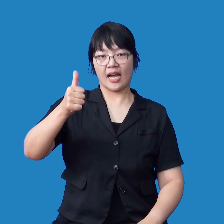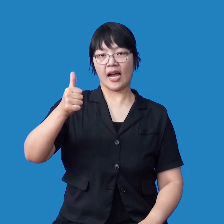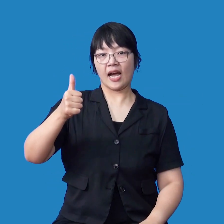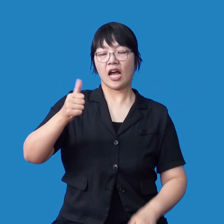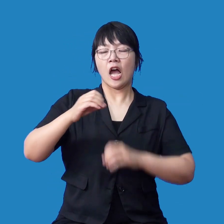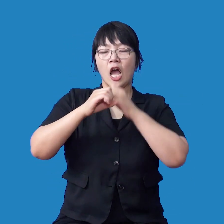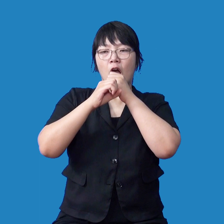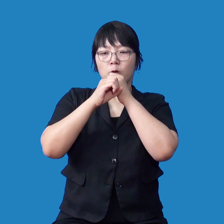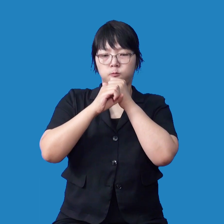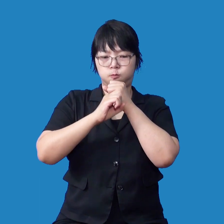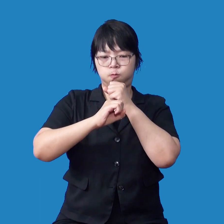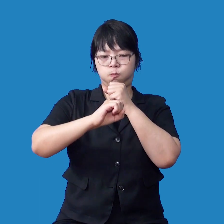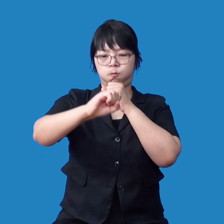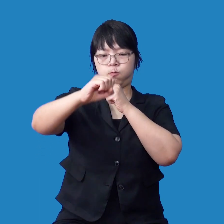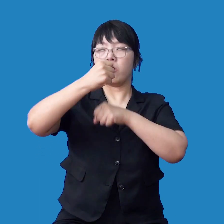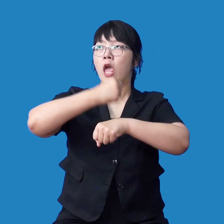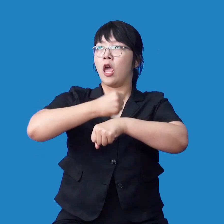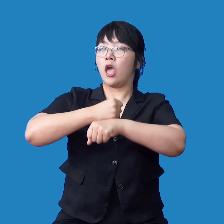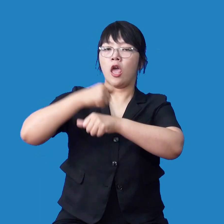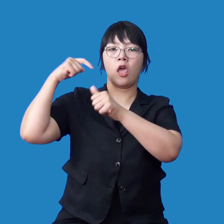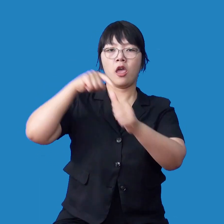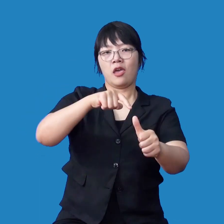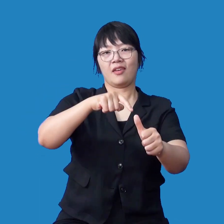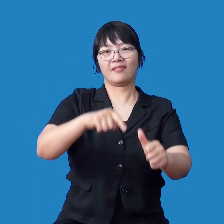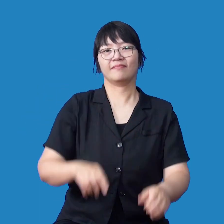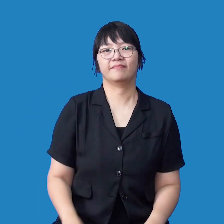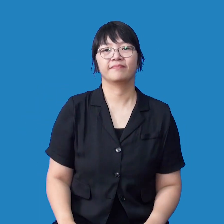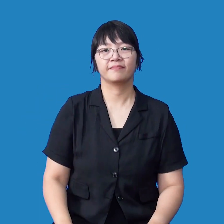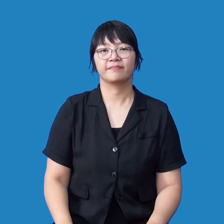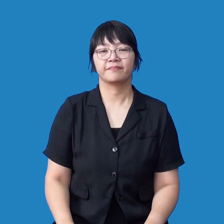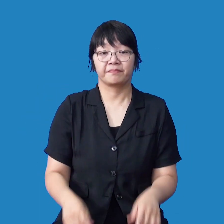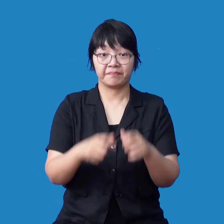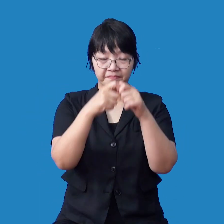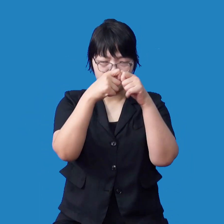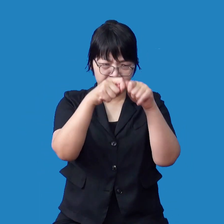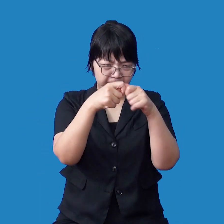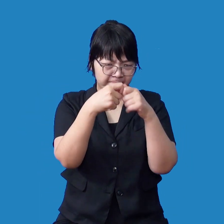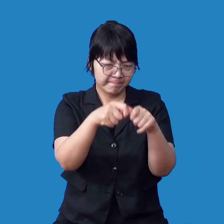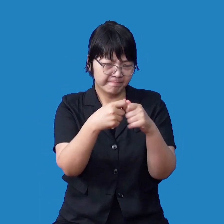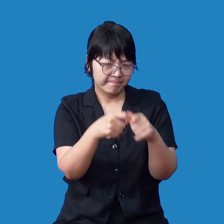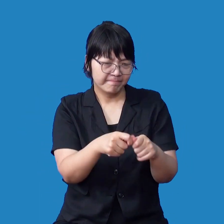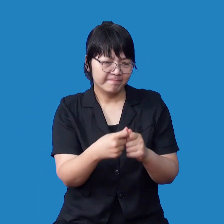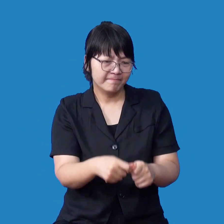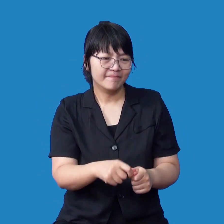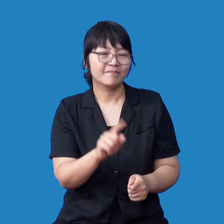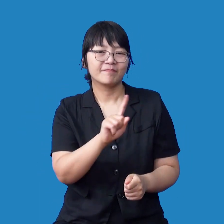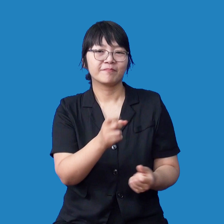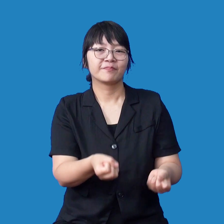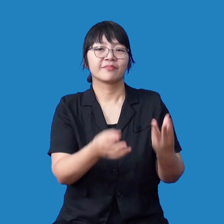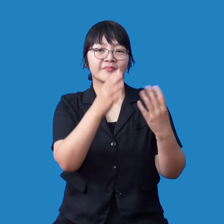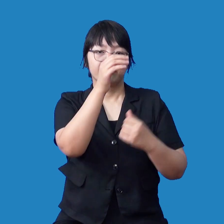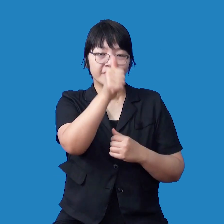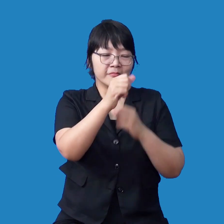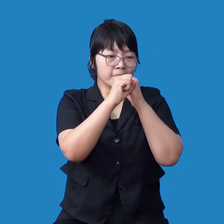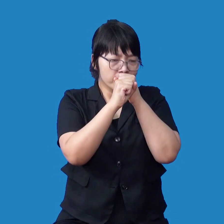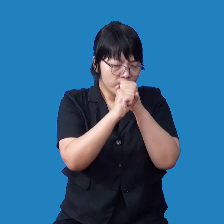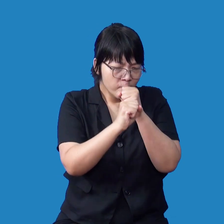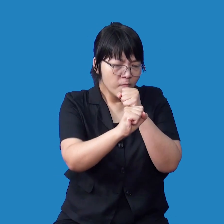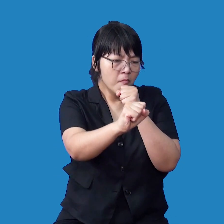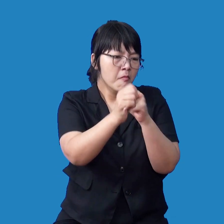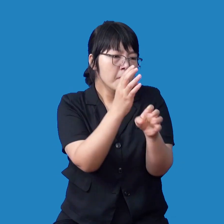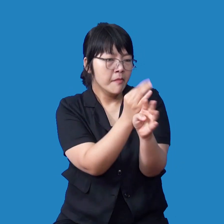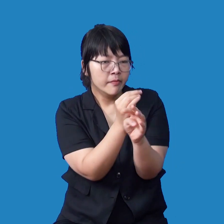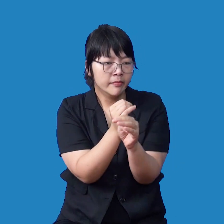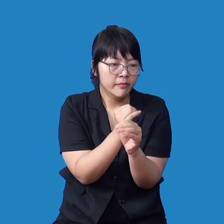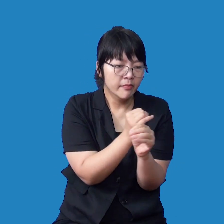나팔을 불도록 하십니다. 그리고 구체적으로 제사장들이 나팔을 언제 불어야 할 것인가